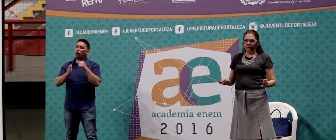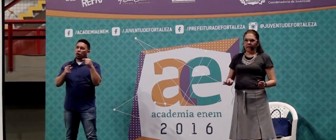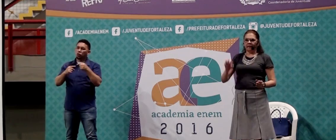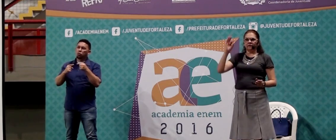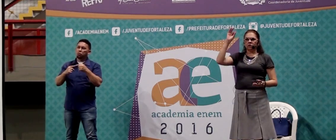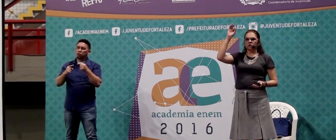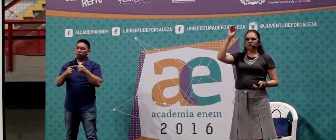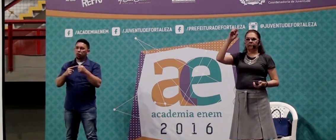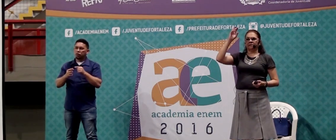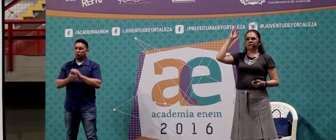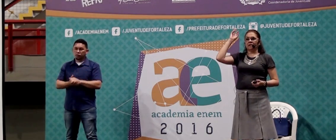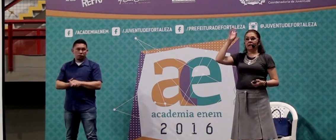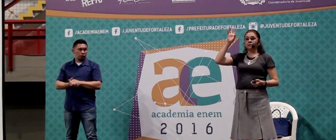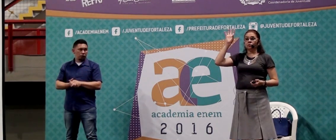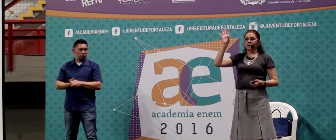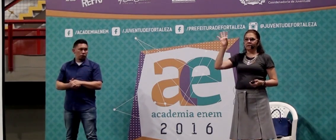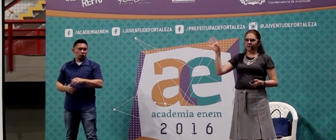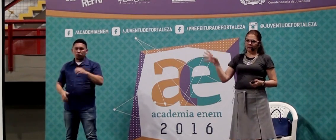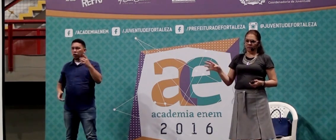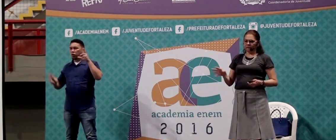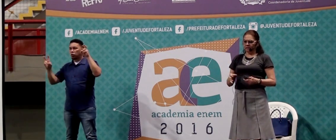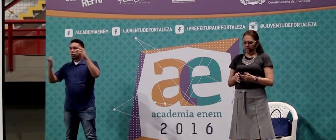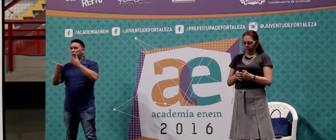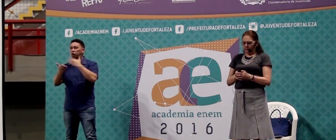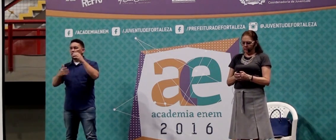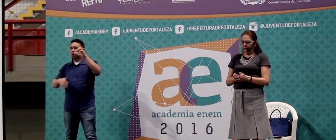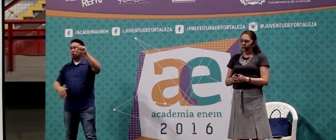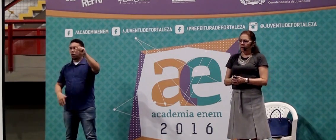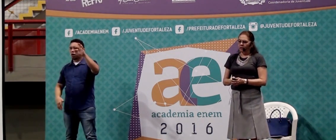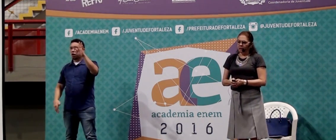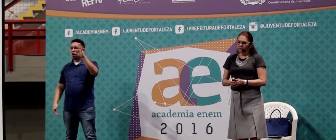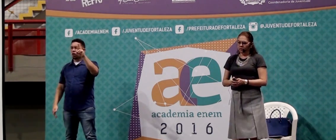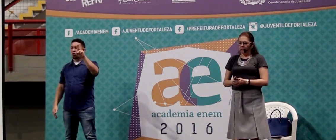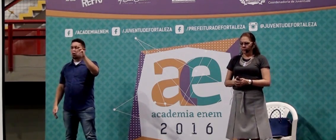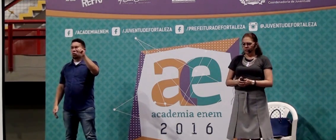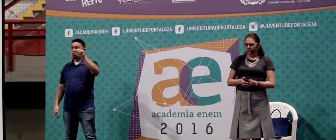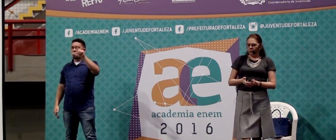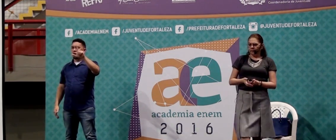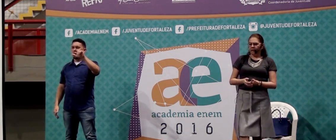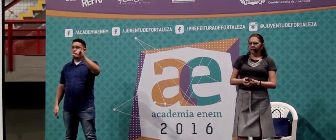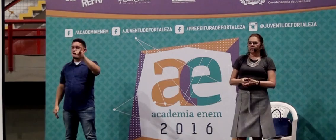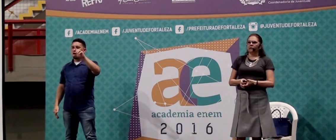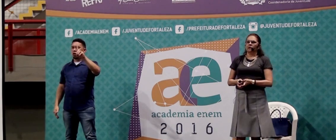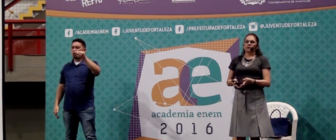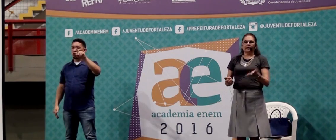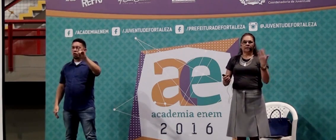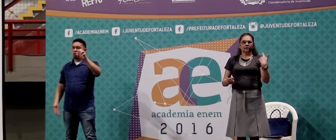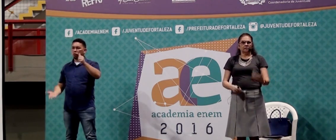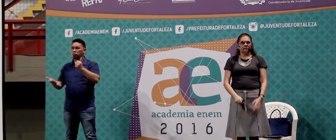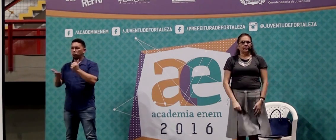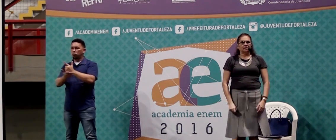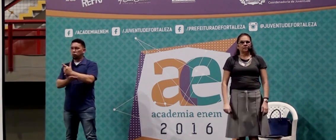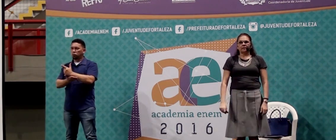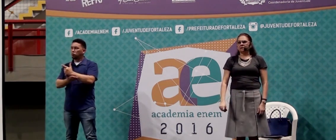Enem. A revista chama-se Atualidades, tá? Então, quem puder comprar, eu